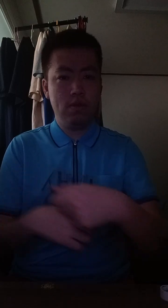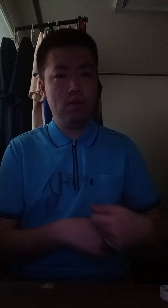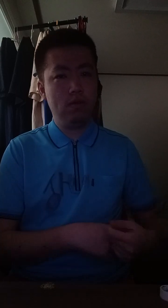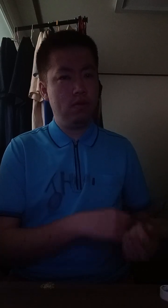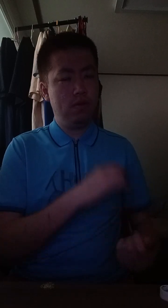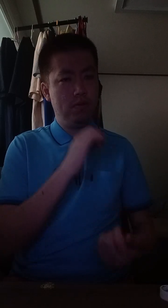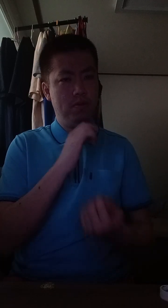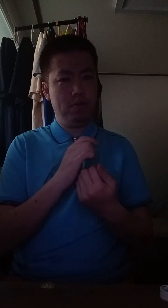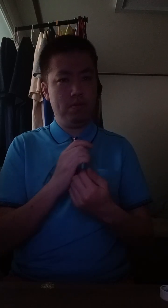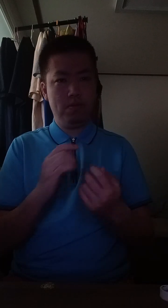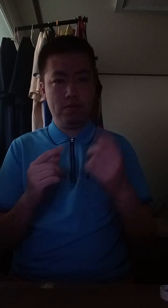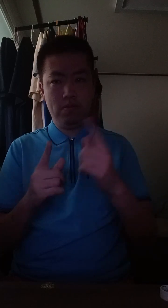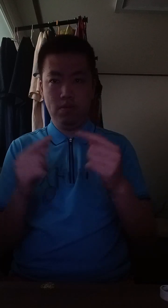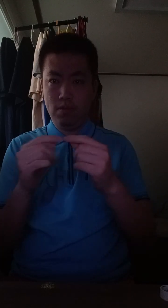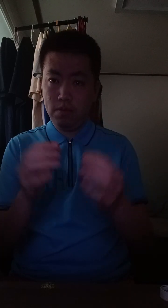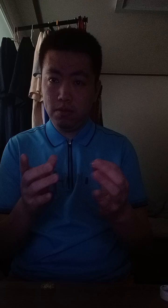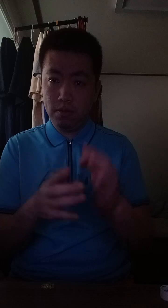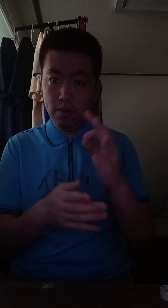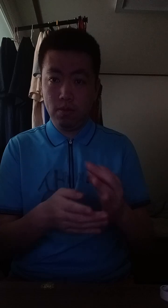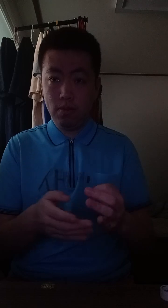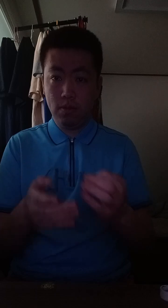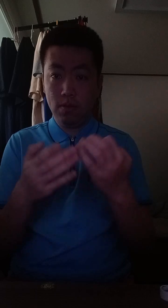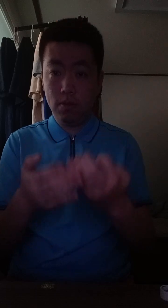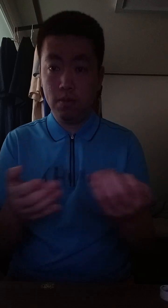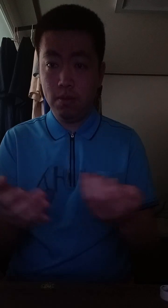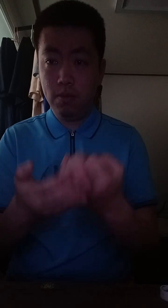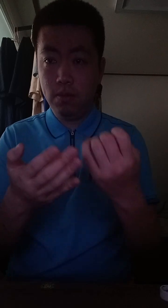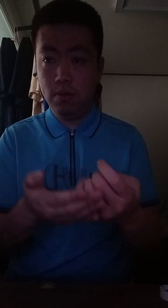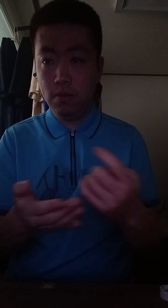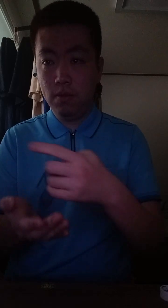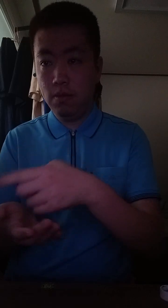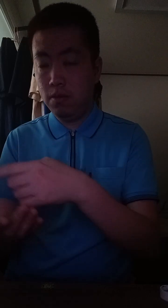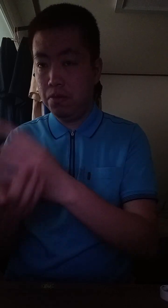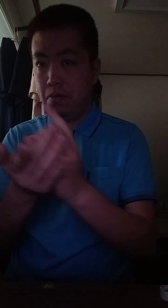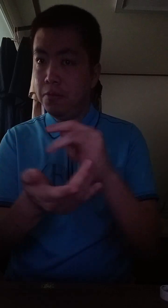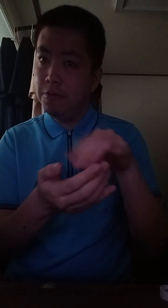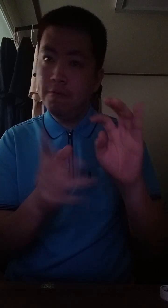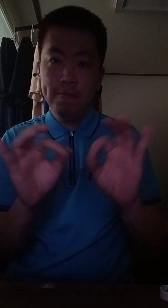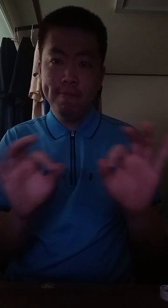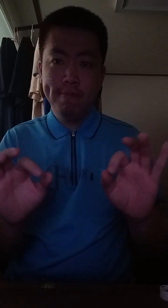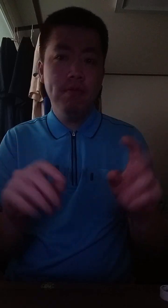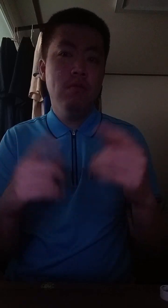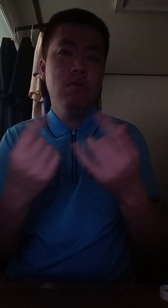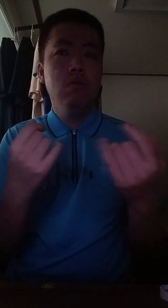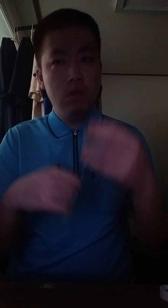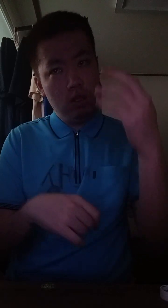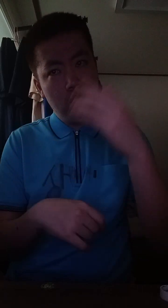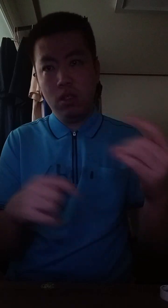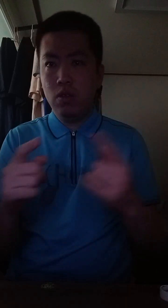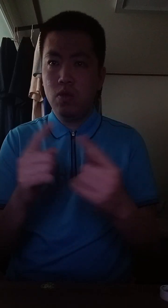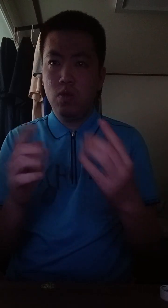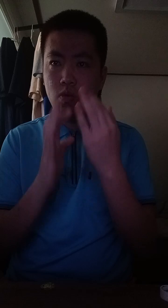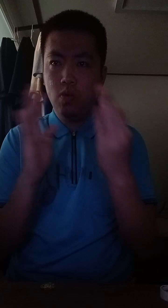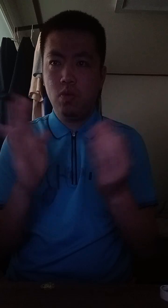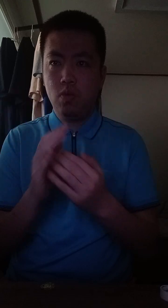같은 경우는 사람들도 어떻게 할지 모르고 이게 또 제대로 된 조치가 또 취해지지 않아가지고